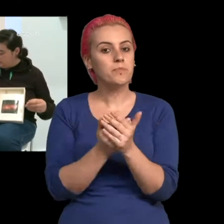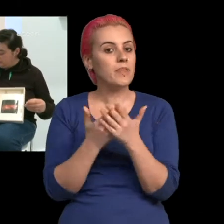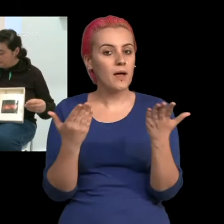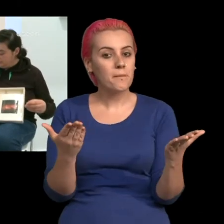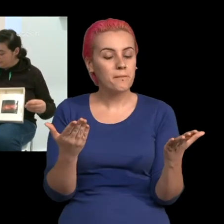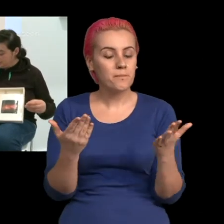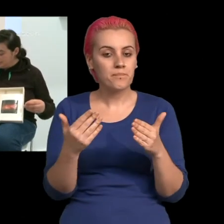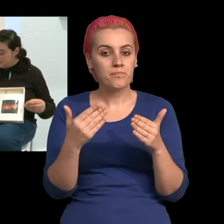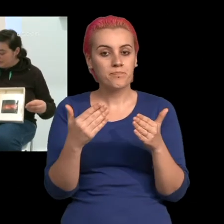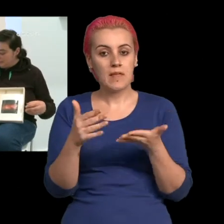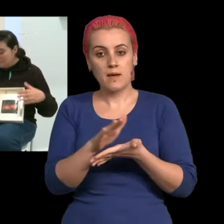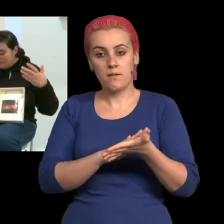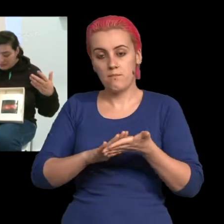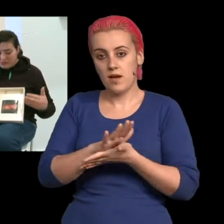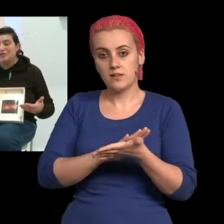matriz